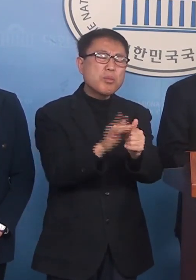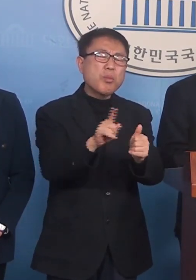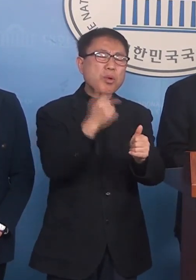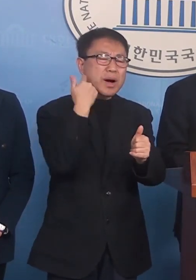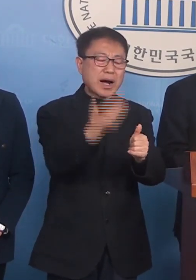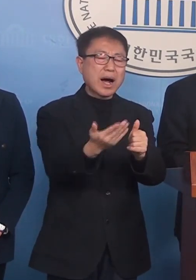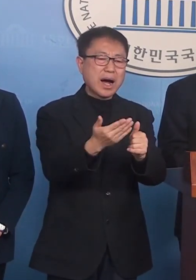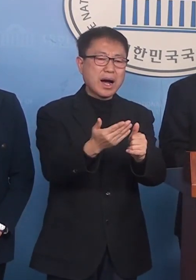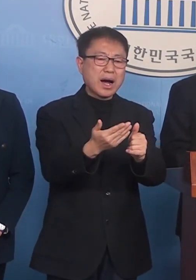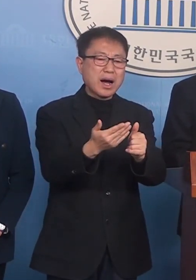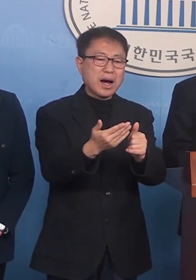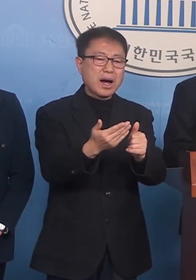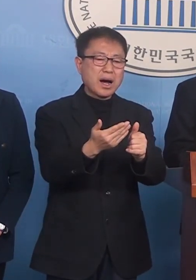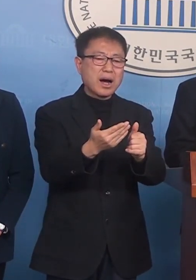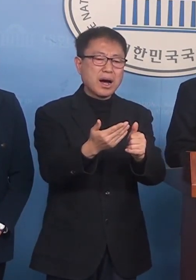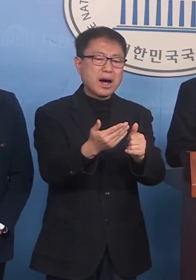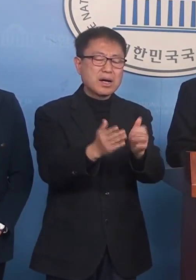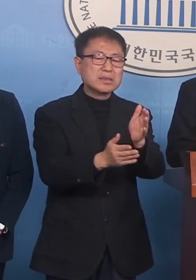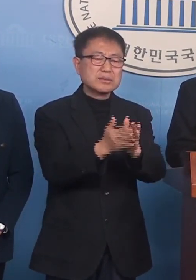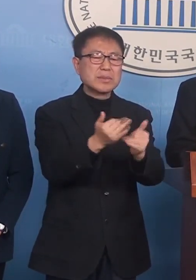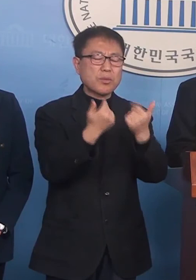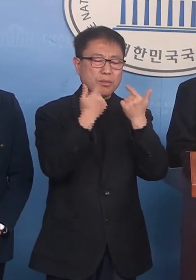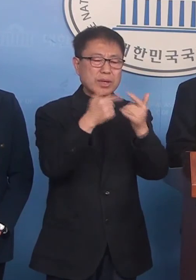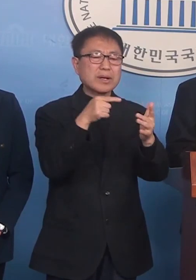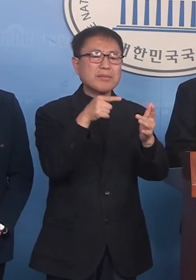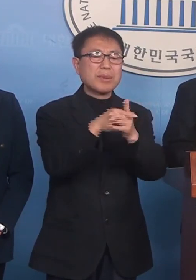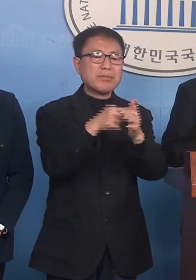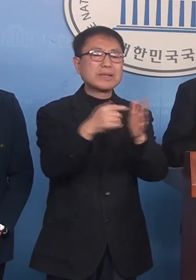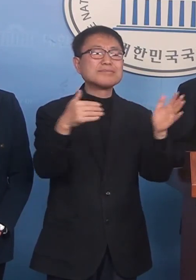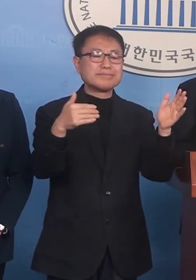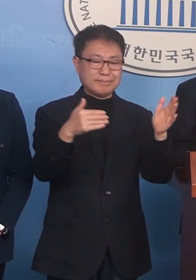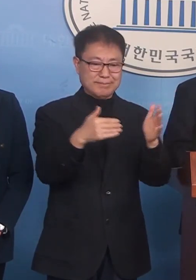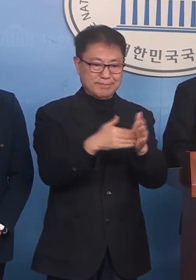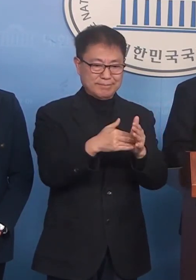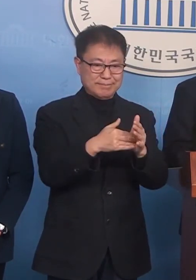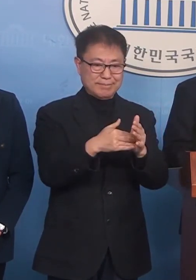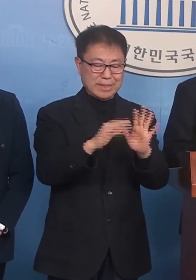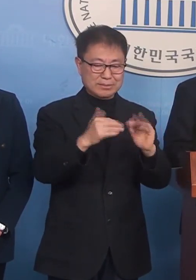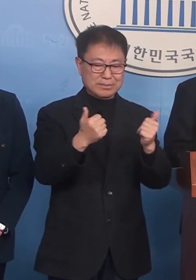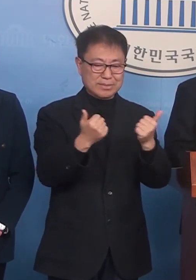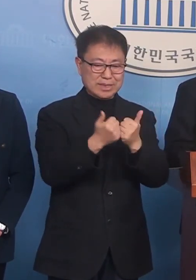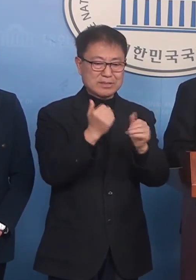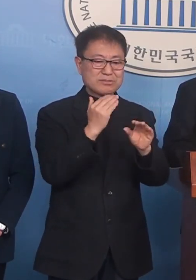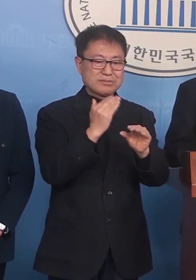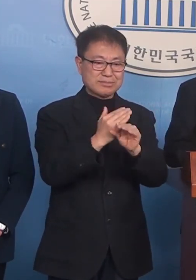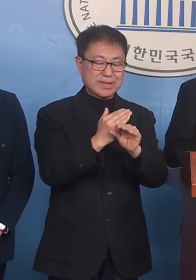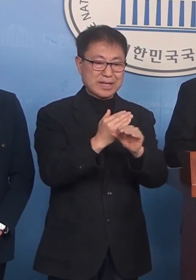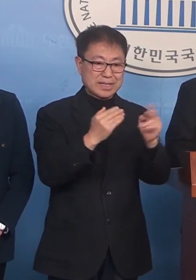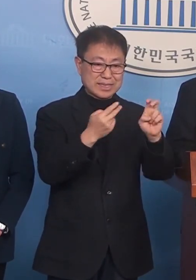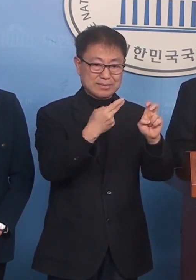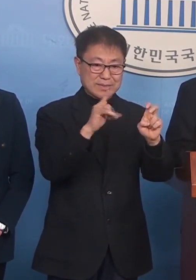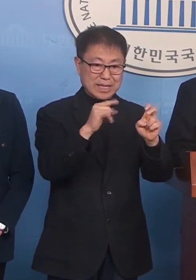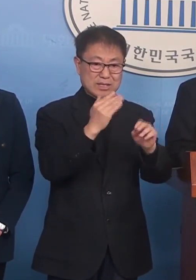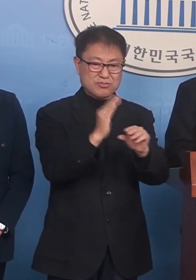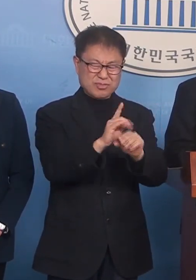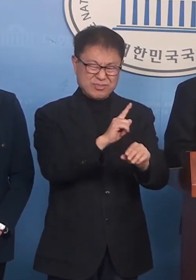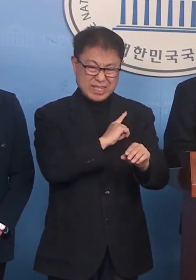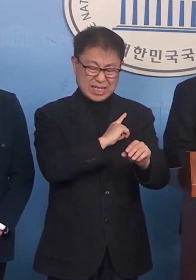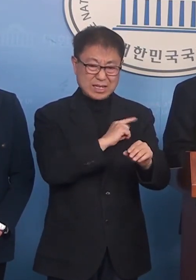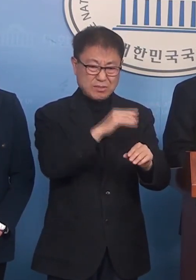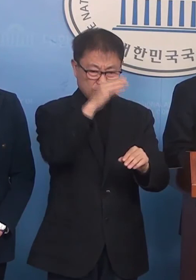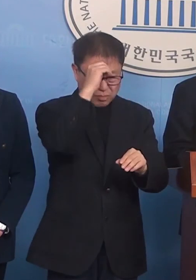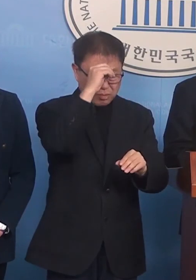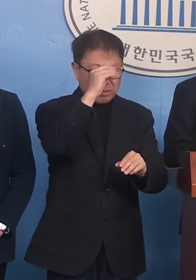안양 시민들은 이제 정확히 꿰뚫고 계시다. 그래서 국회의원 중에 20대 국회의원 중에 가장 모범적인 지역